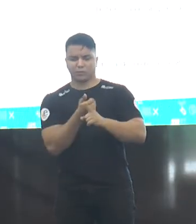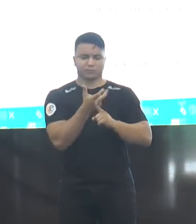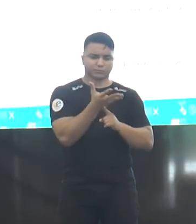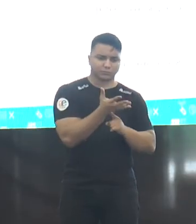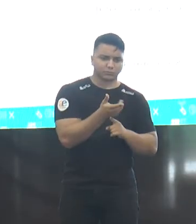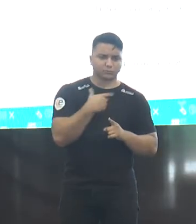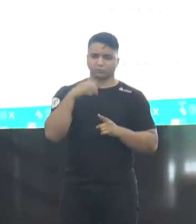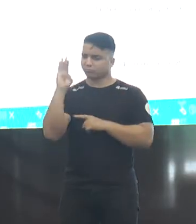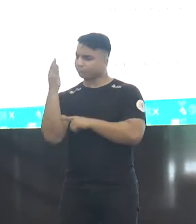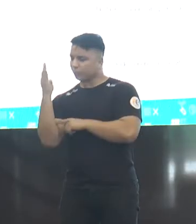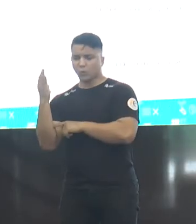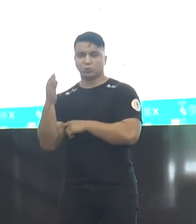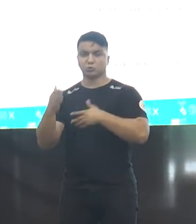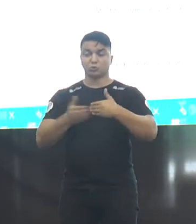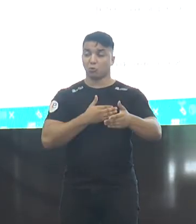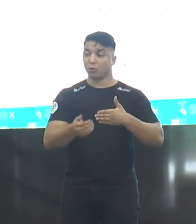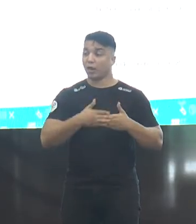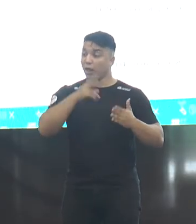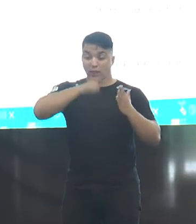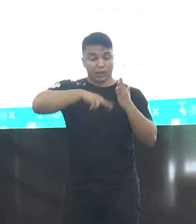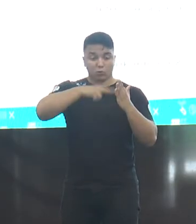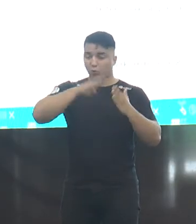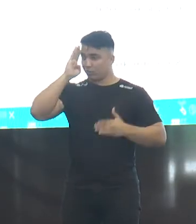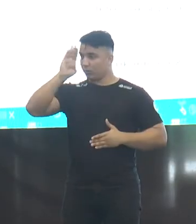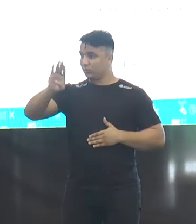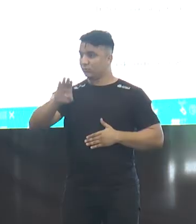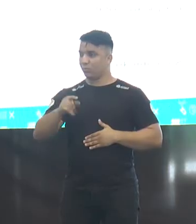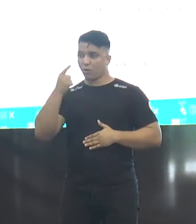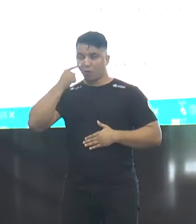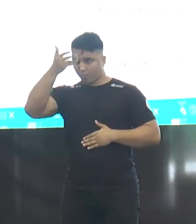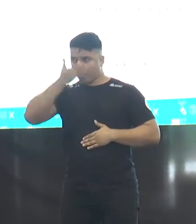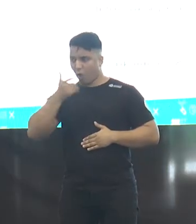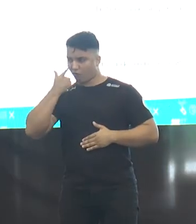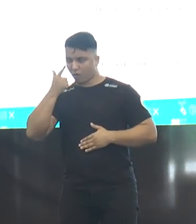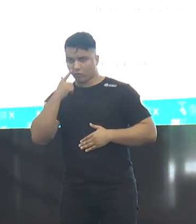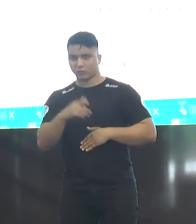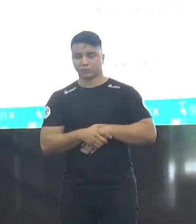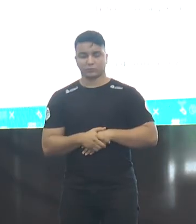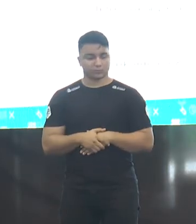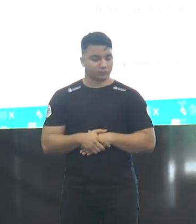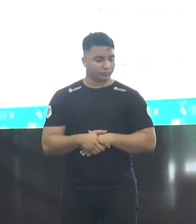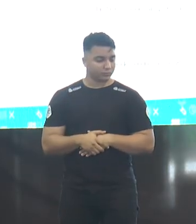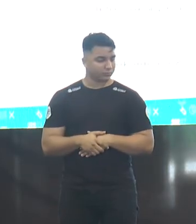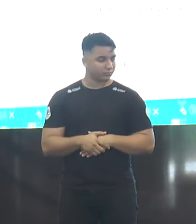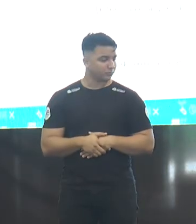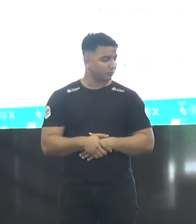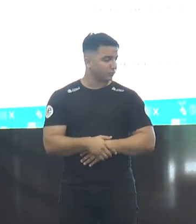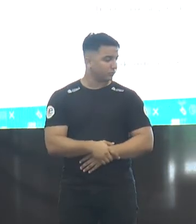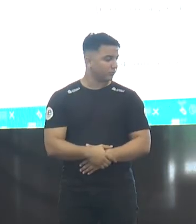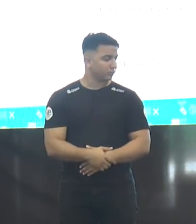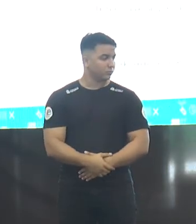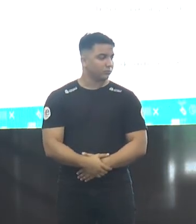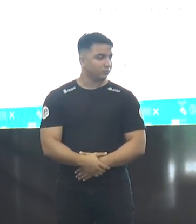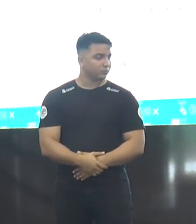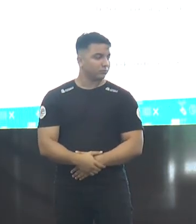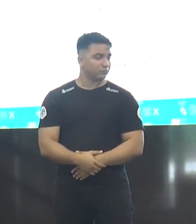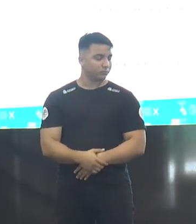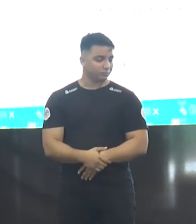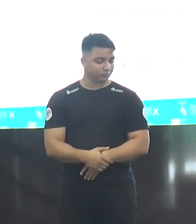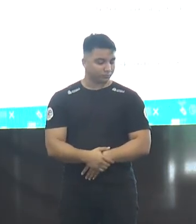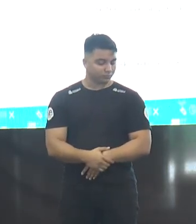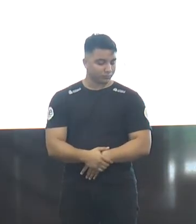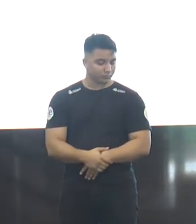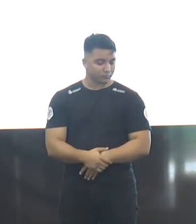física, se é biologia, é leitura. E eu vou provar isso para vocês, eu juro que eu vou provar isso daí para vocês.